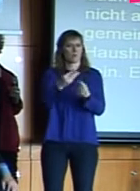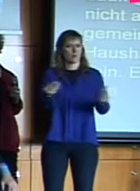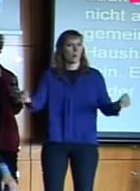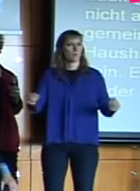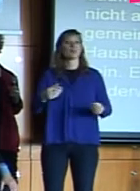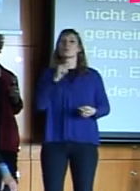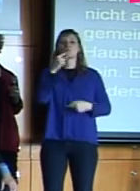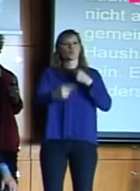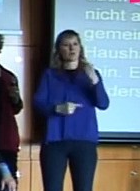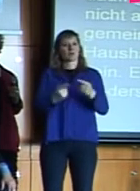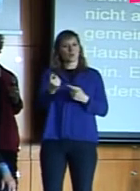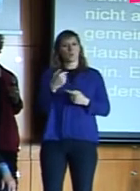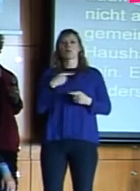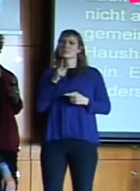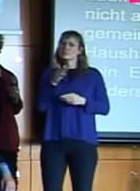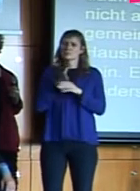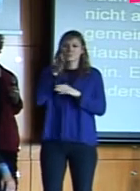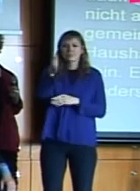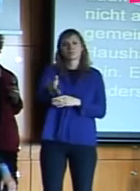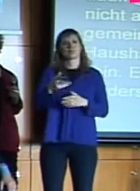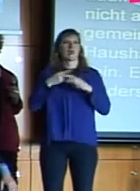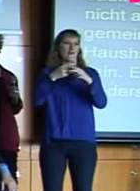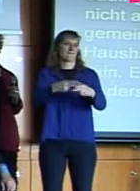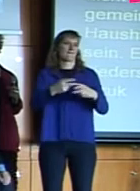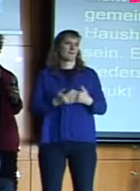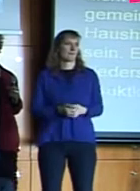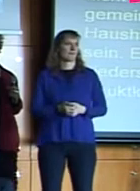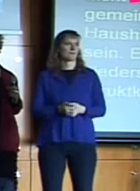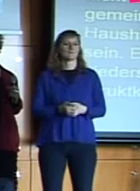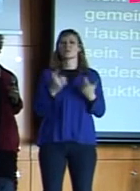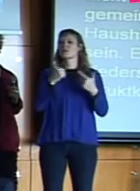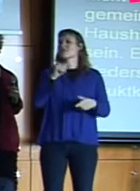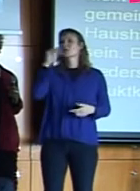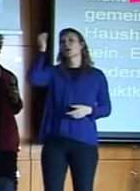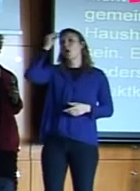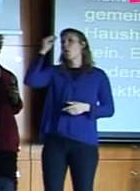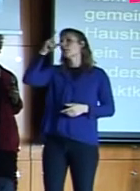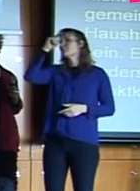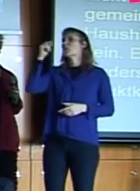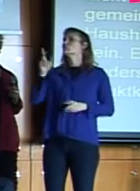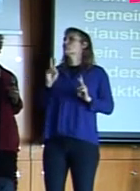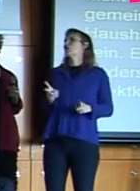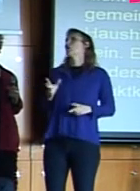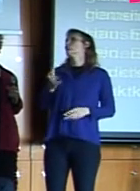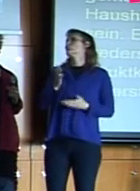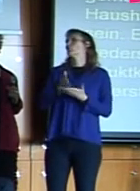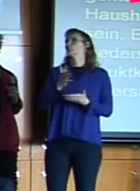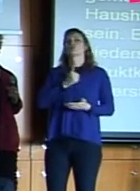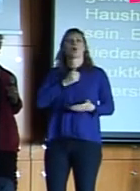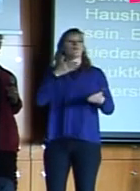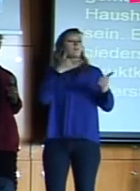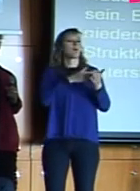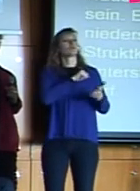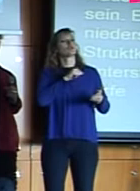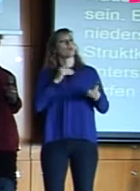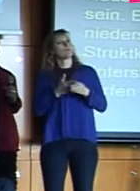dich zu und wir unterstützen dich. Wir dürfen nie davon ausgehen, dass Menschen einfach in der Lage sind, diese Barrieren selbst